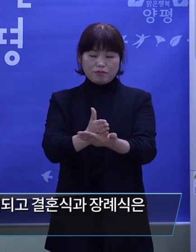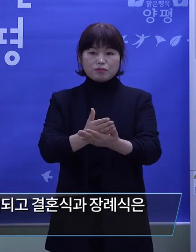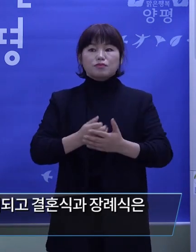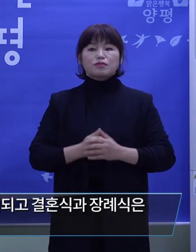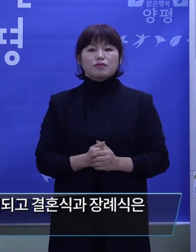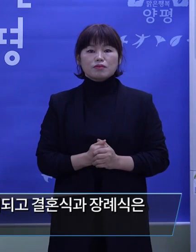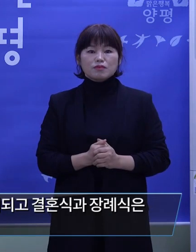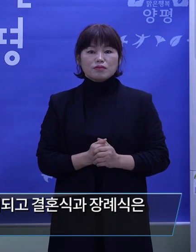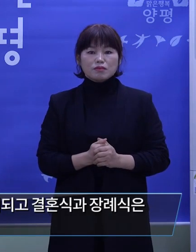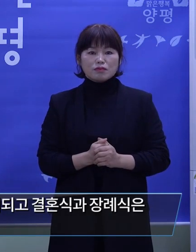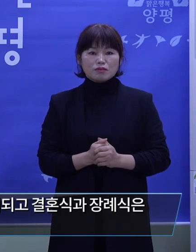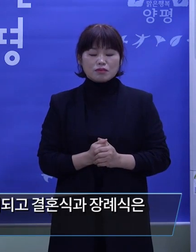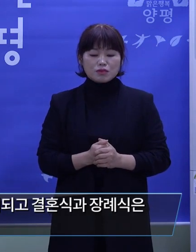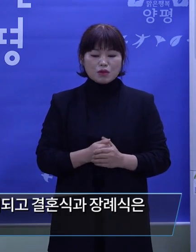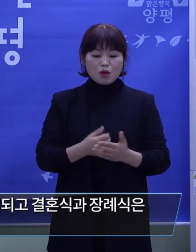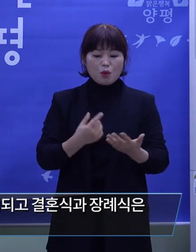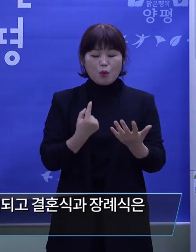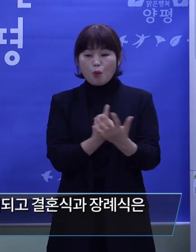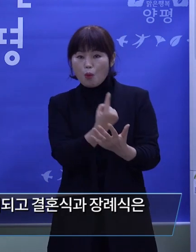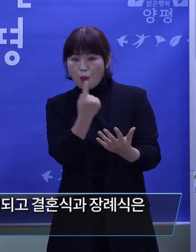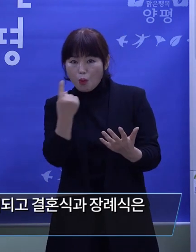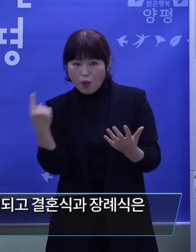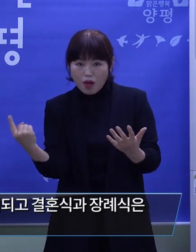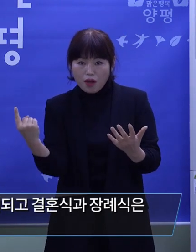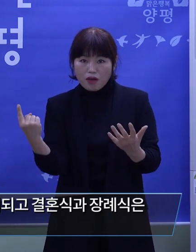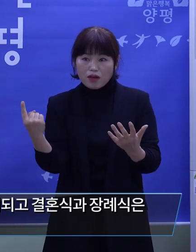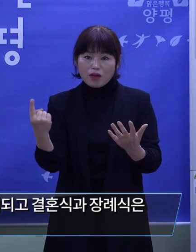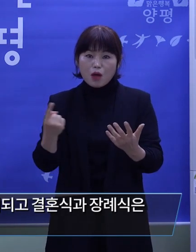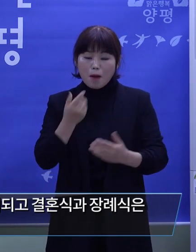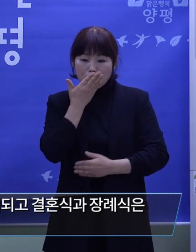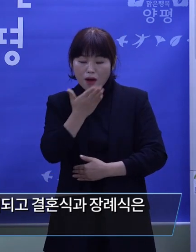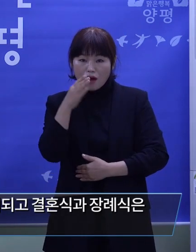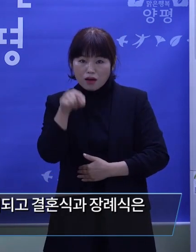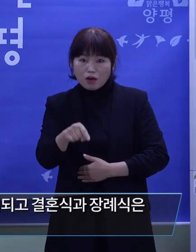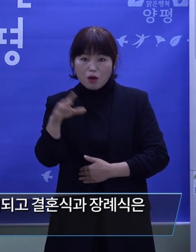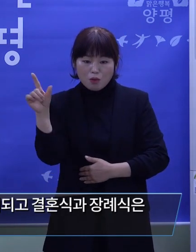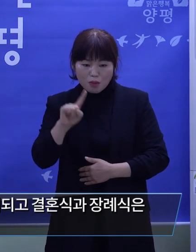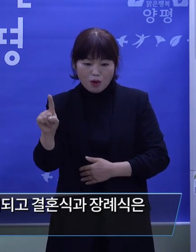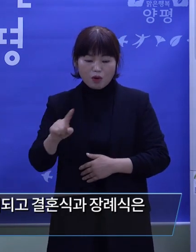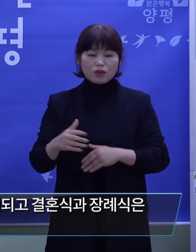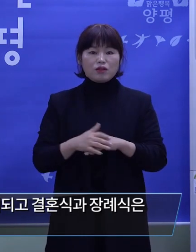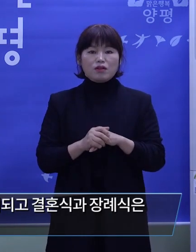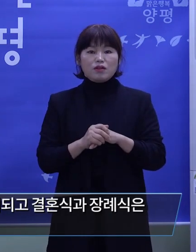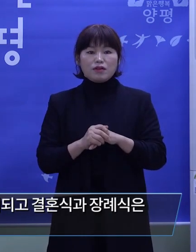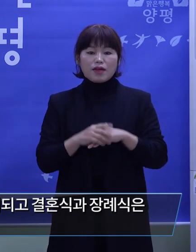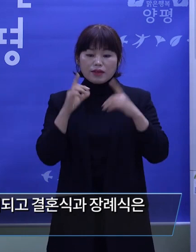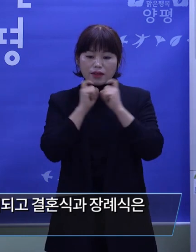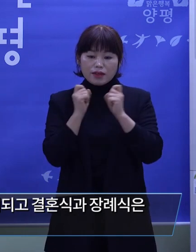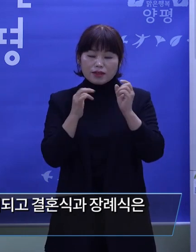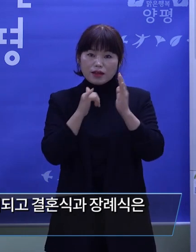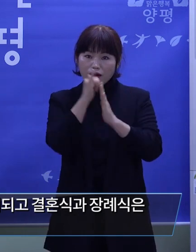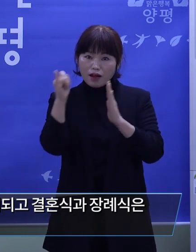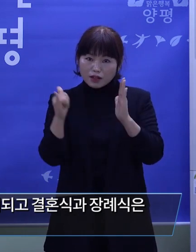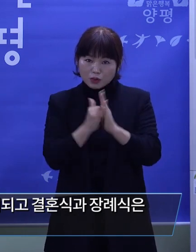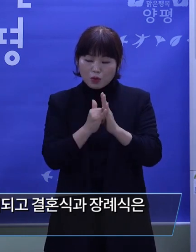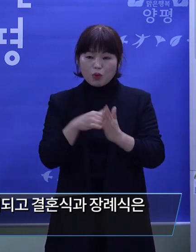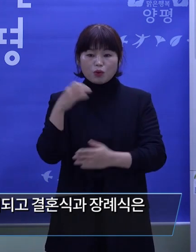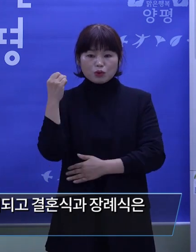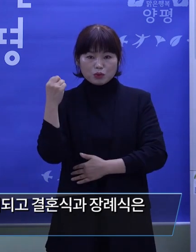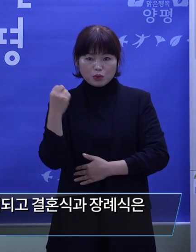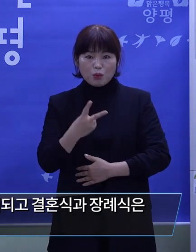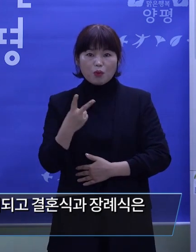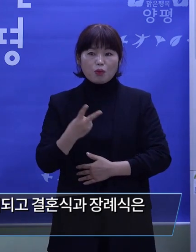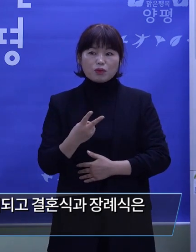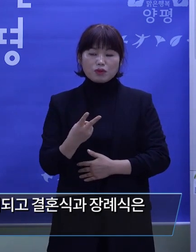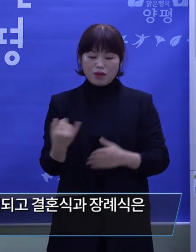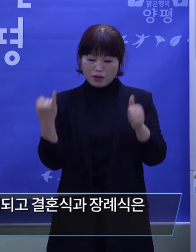공무나 업무상 불가피한 모임, 일상적인 가정 생활은 제외되고 결혼식과